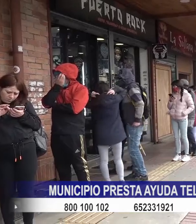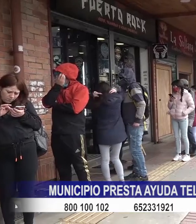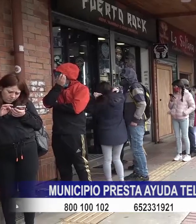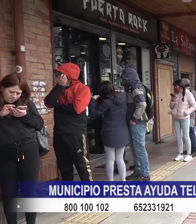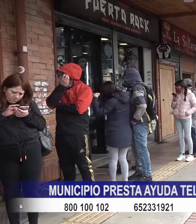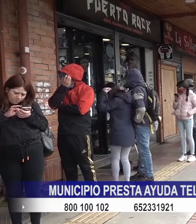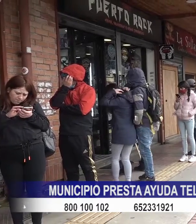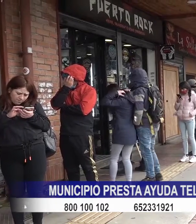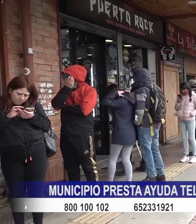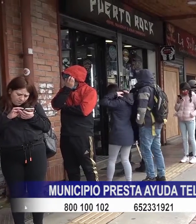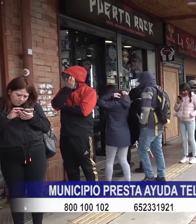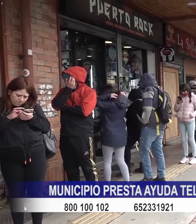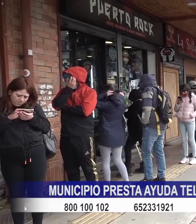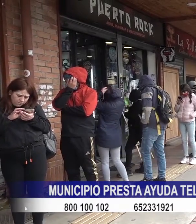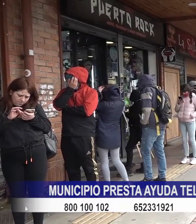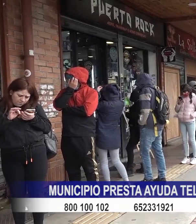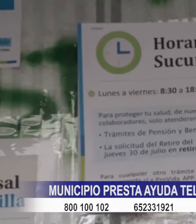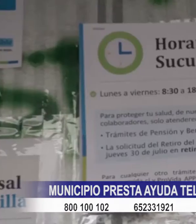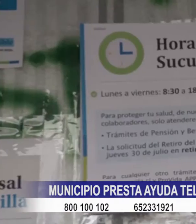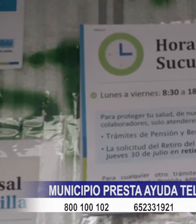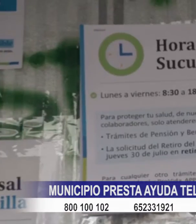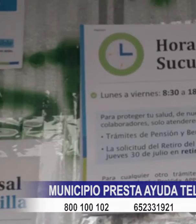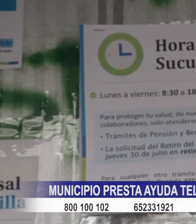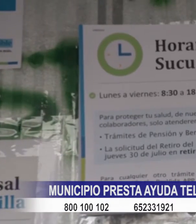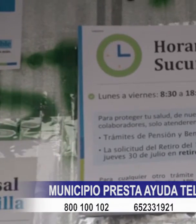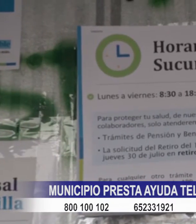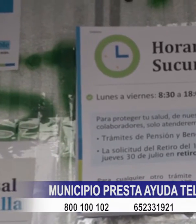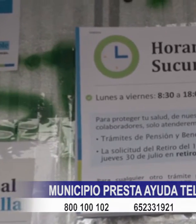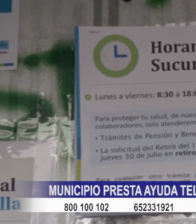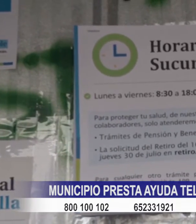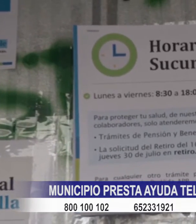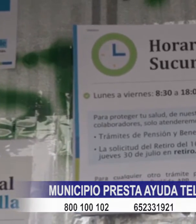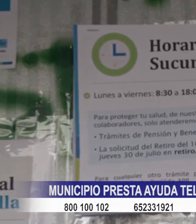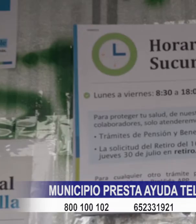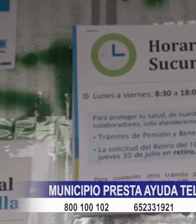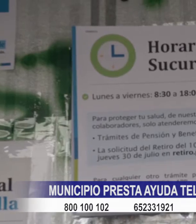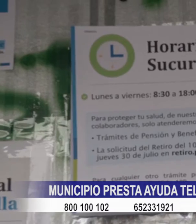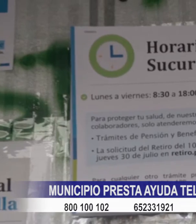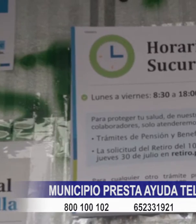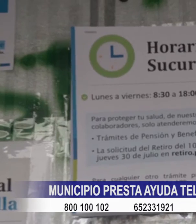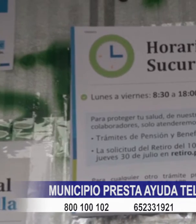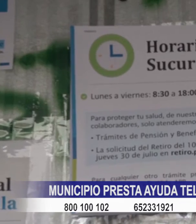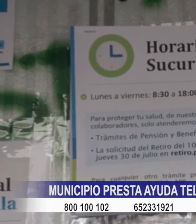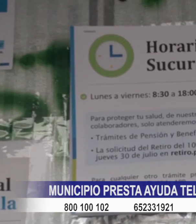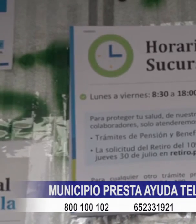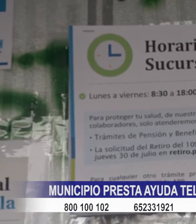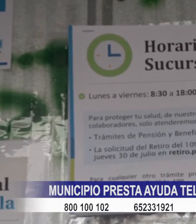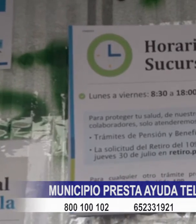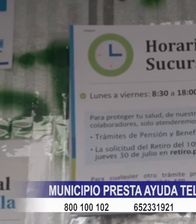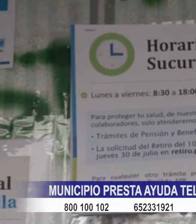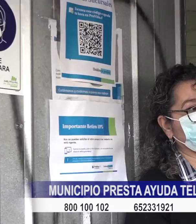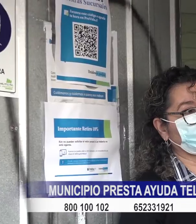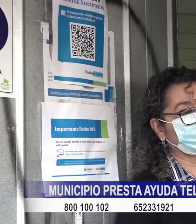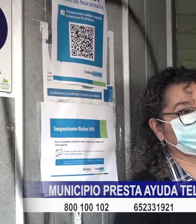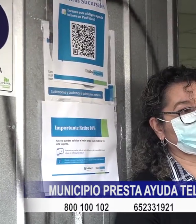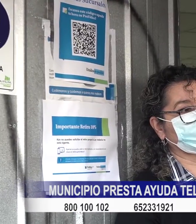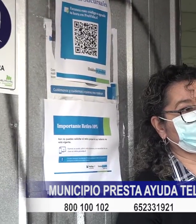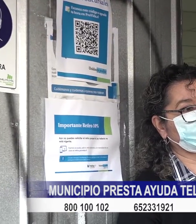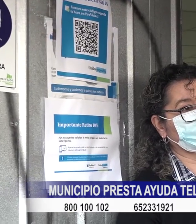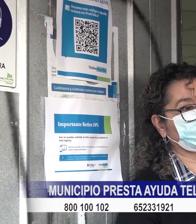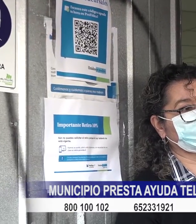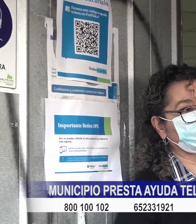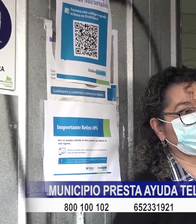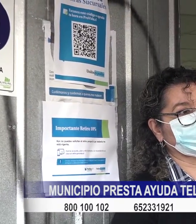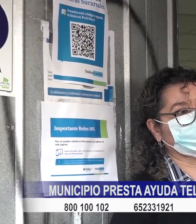durante siete días hábiles se mantendrán habilitadas cuatro líneas telefónicas para asesorar a quienes tengan dudas sobre el proceso del